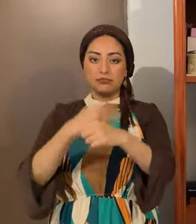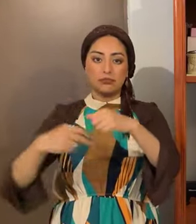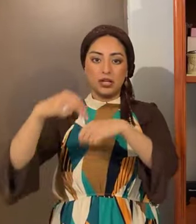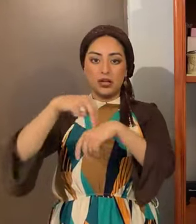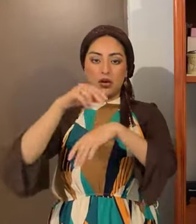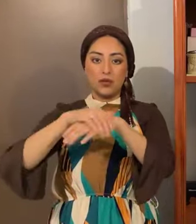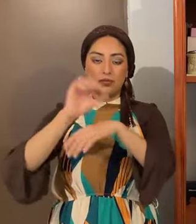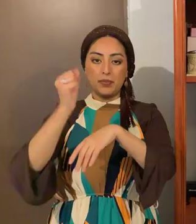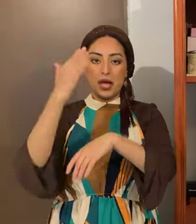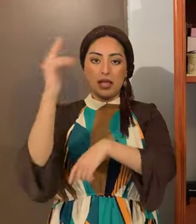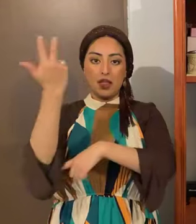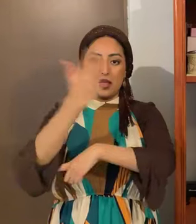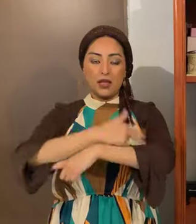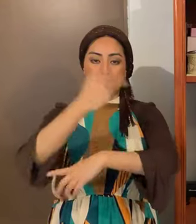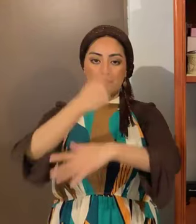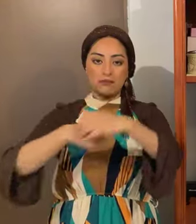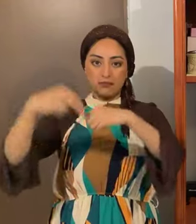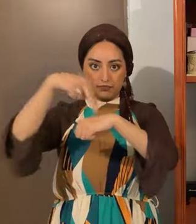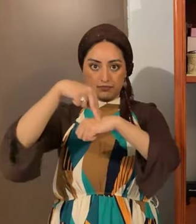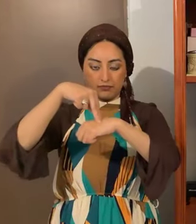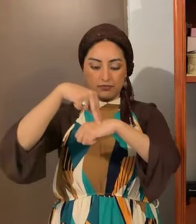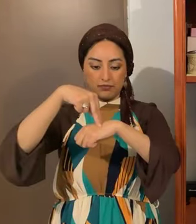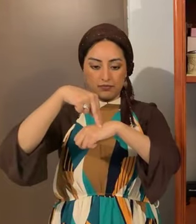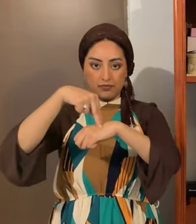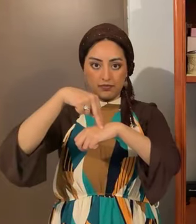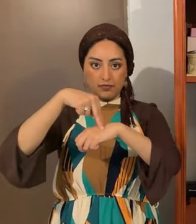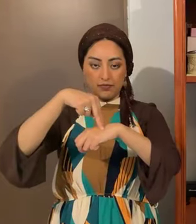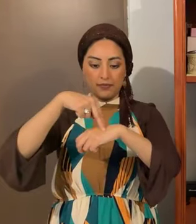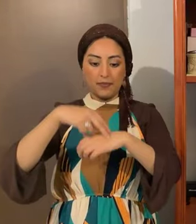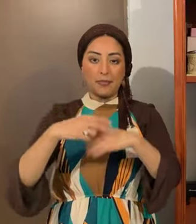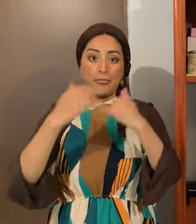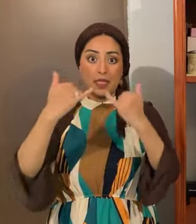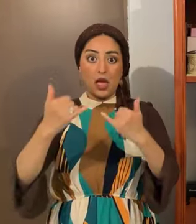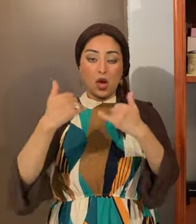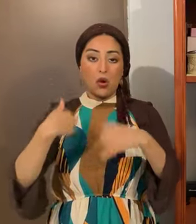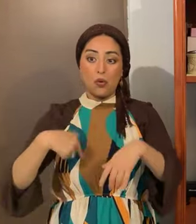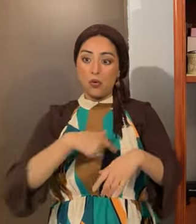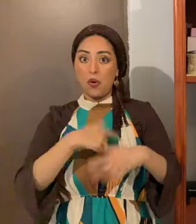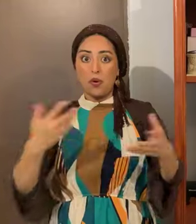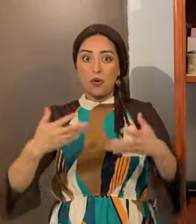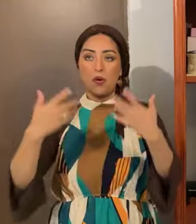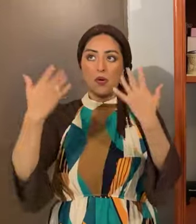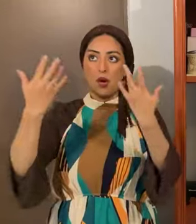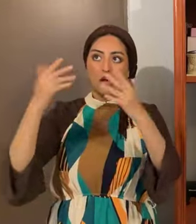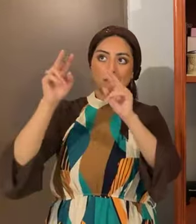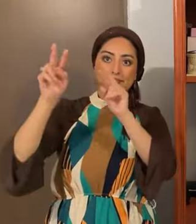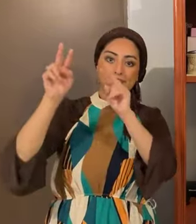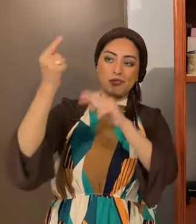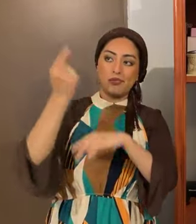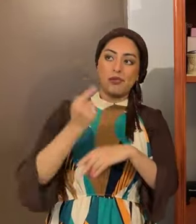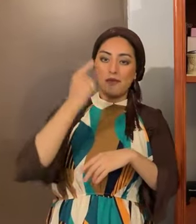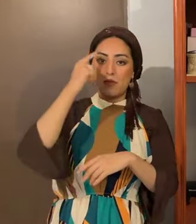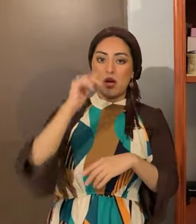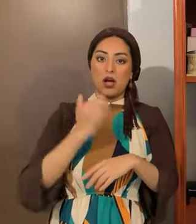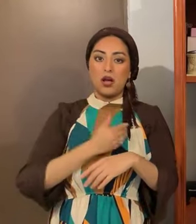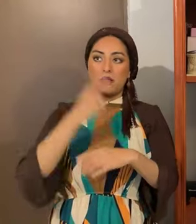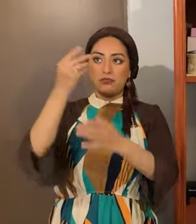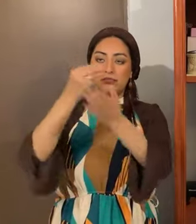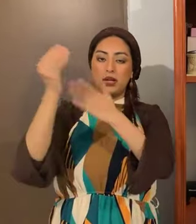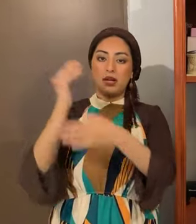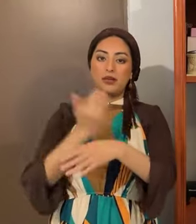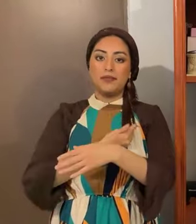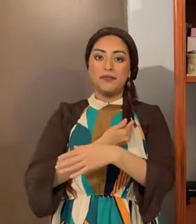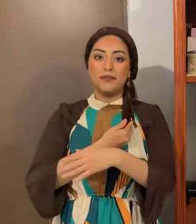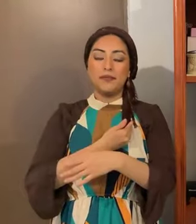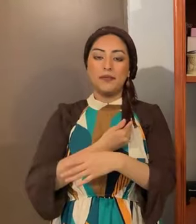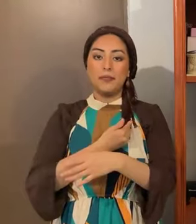en Shabbat al tercer día, y ahora le estamos esperando, porque Él viene por nosotros, Él nos compró, y